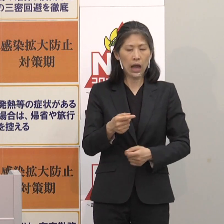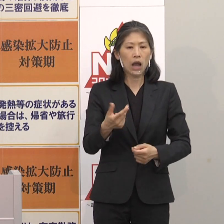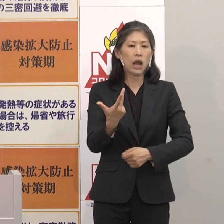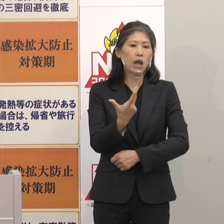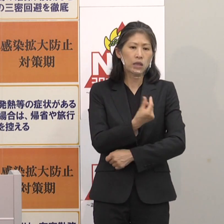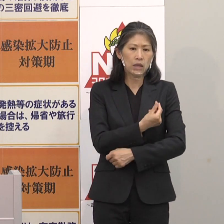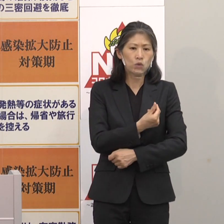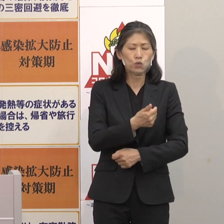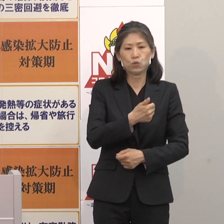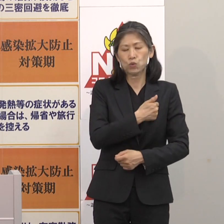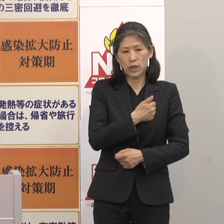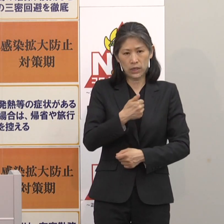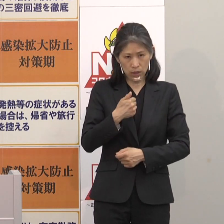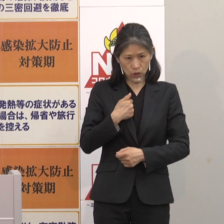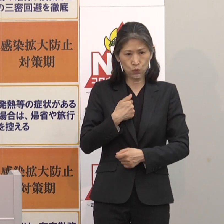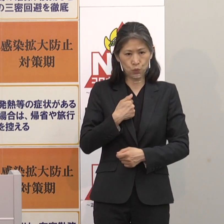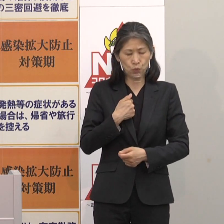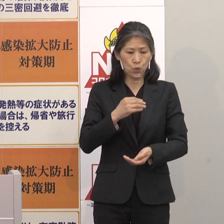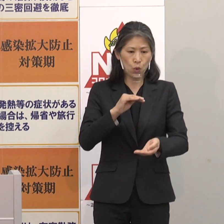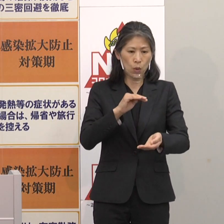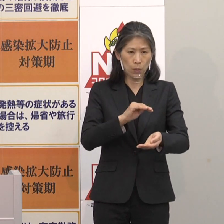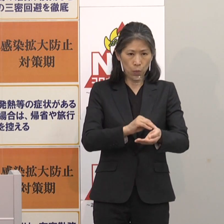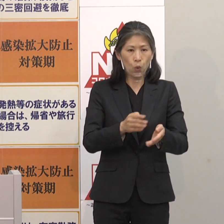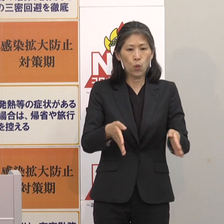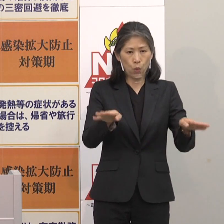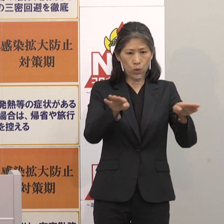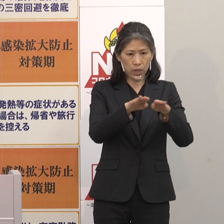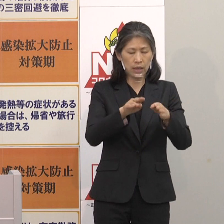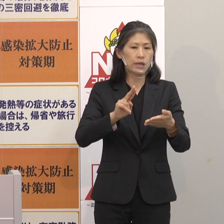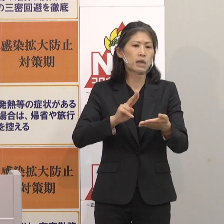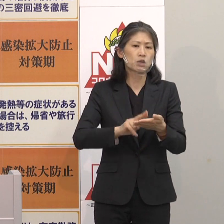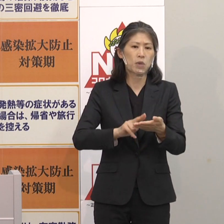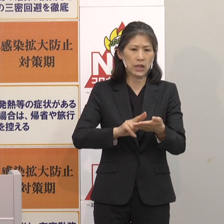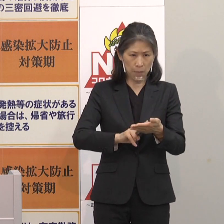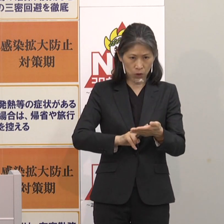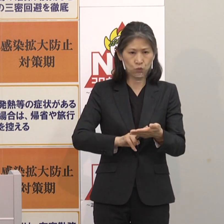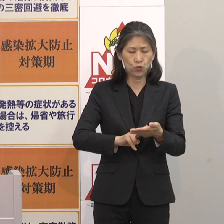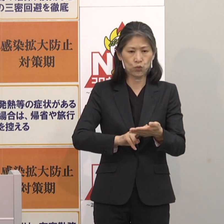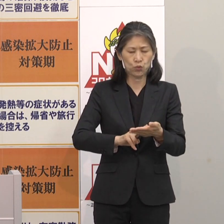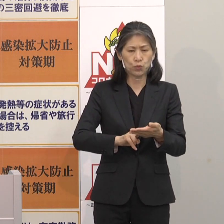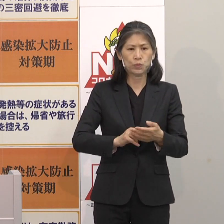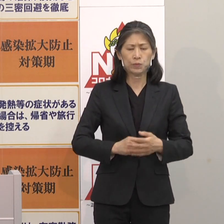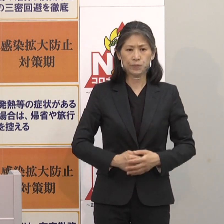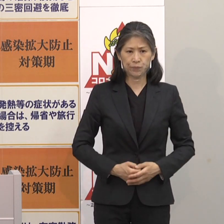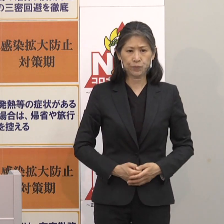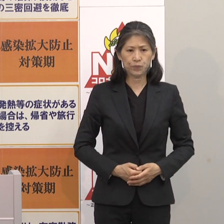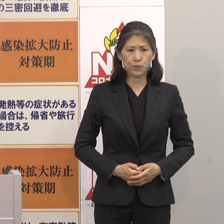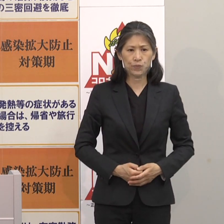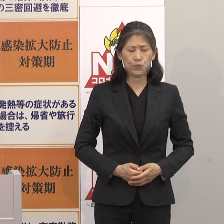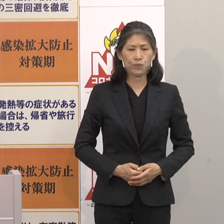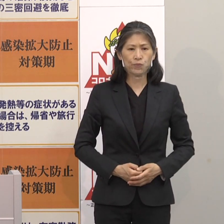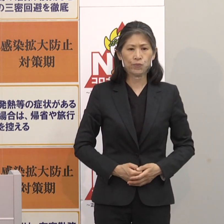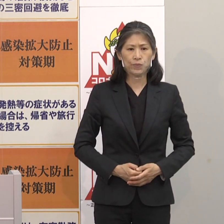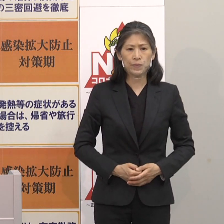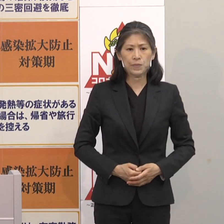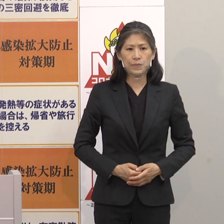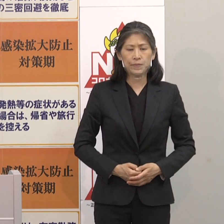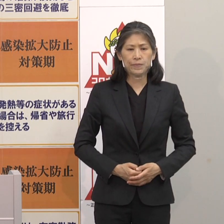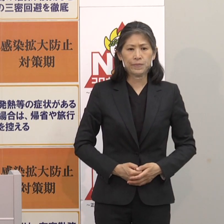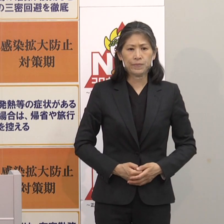施していただける医療機関が内定しております。決定したのでお知らせいたします